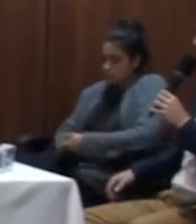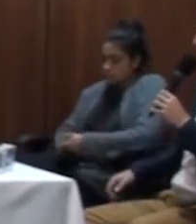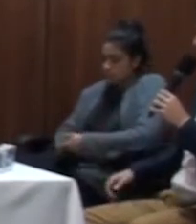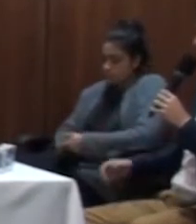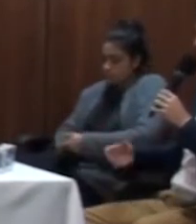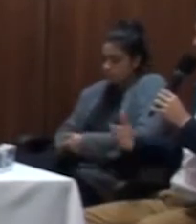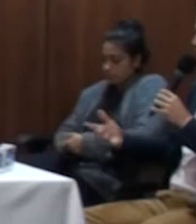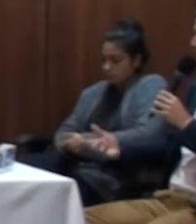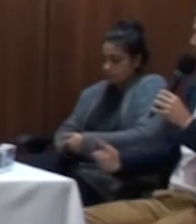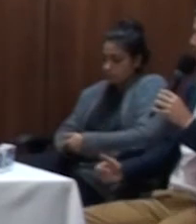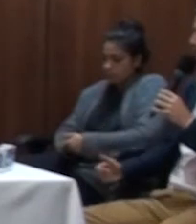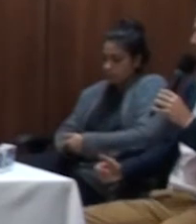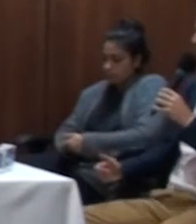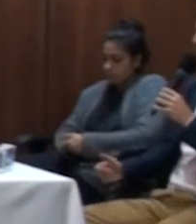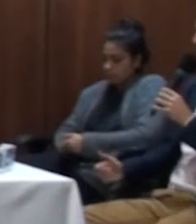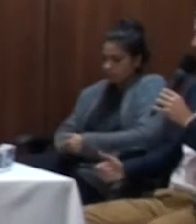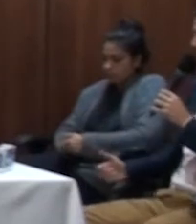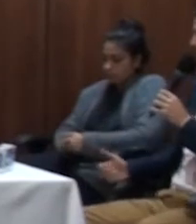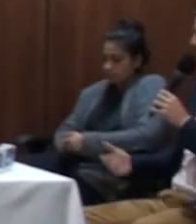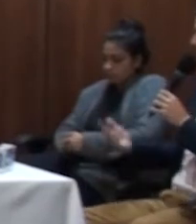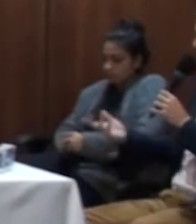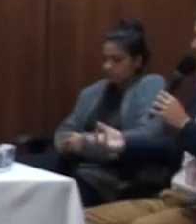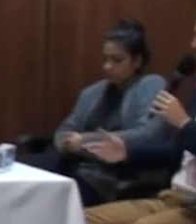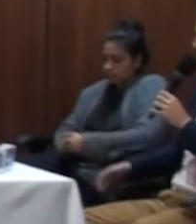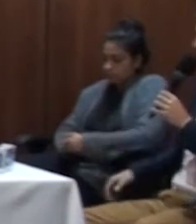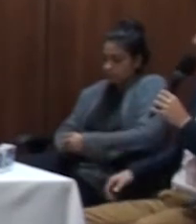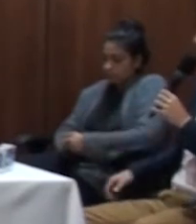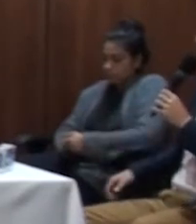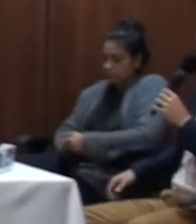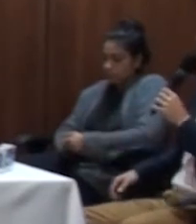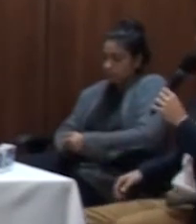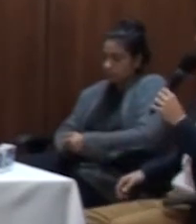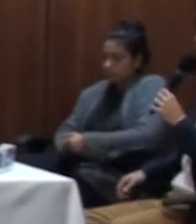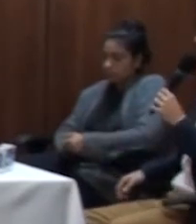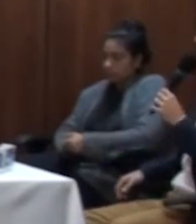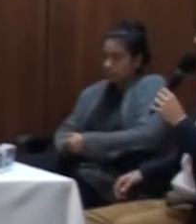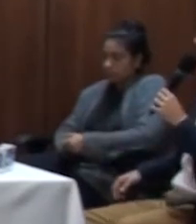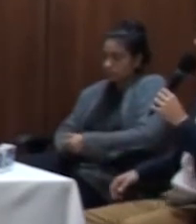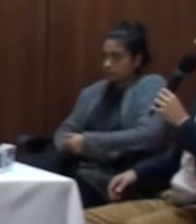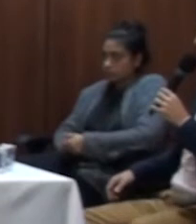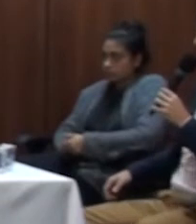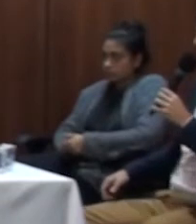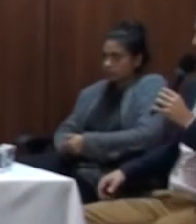atenção das instituições públicas, e a gente está aqui para isso.